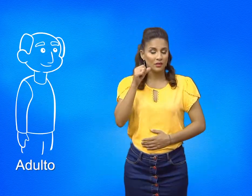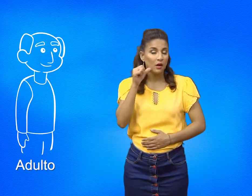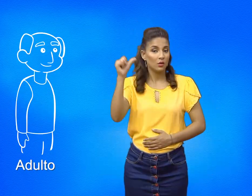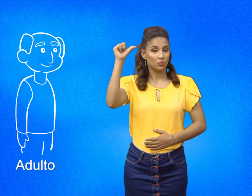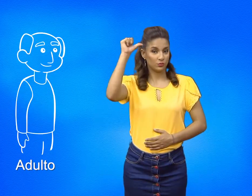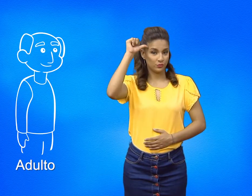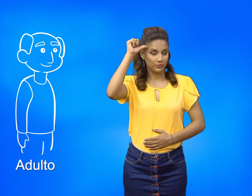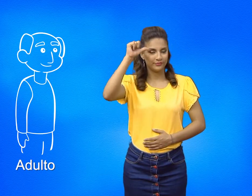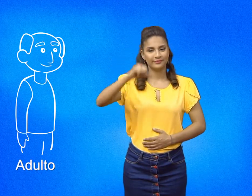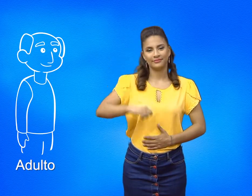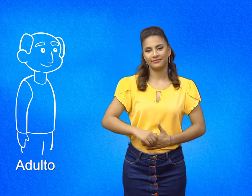adulto